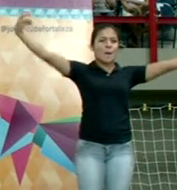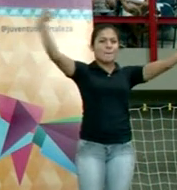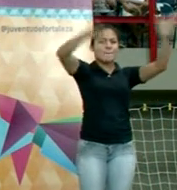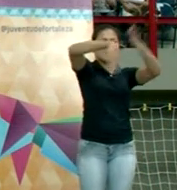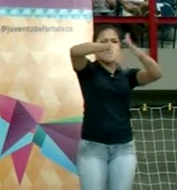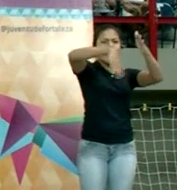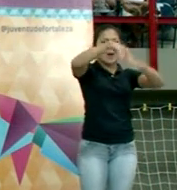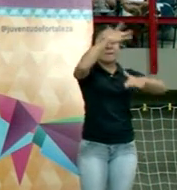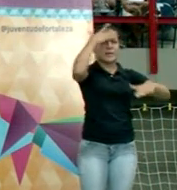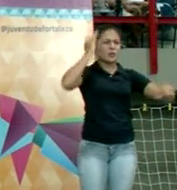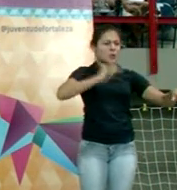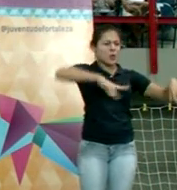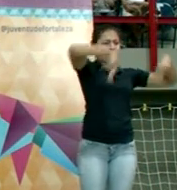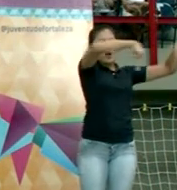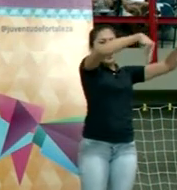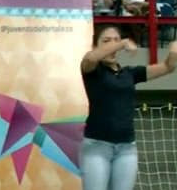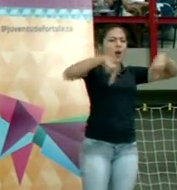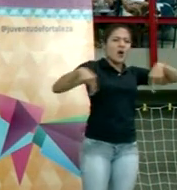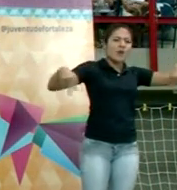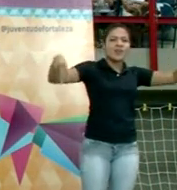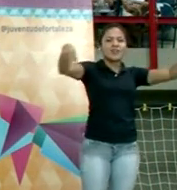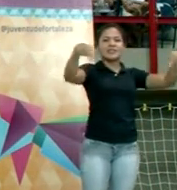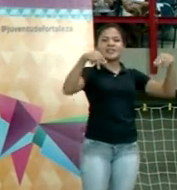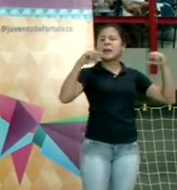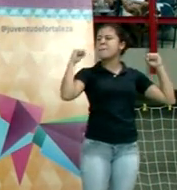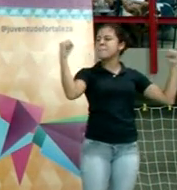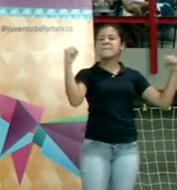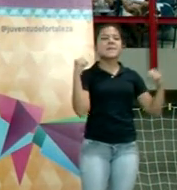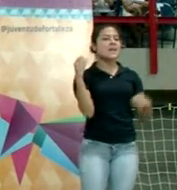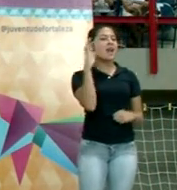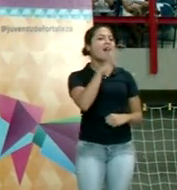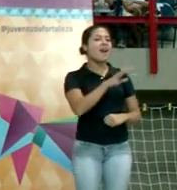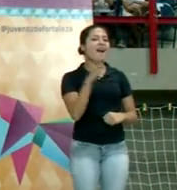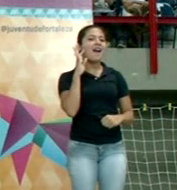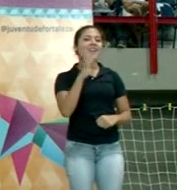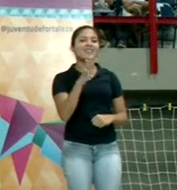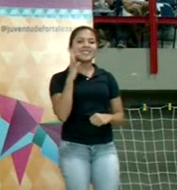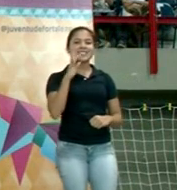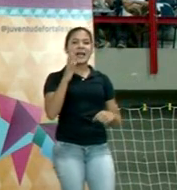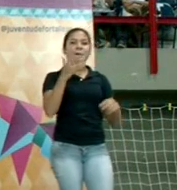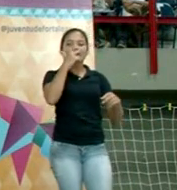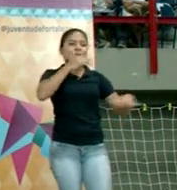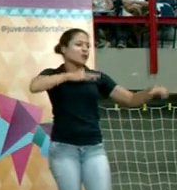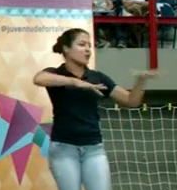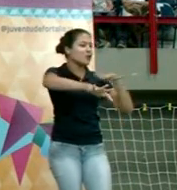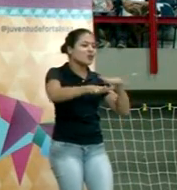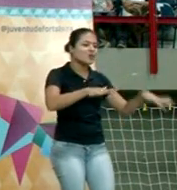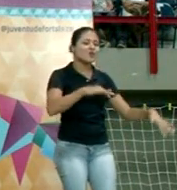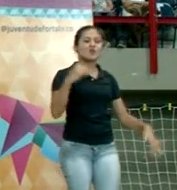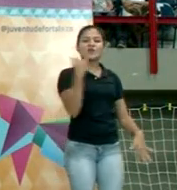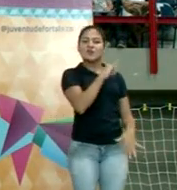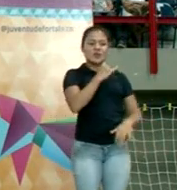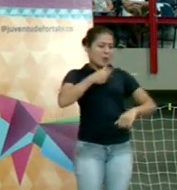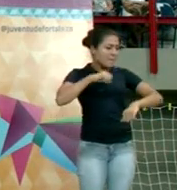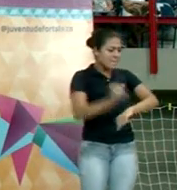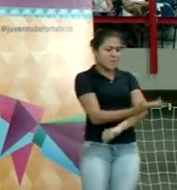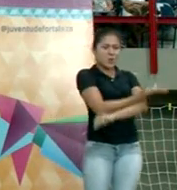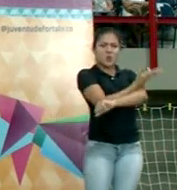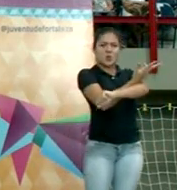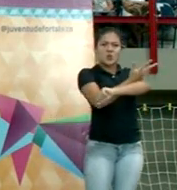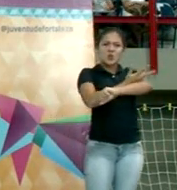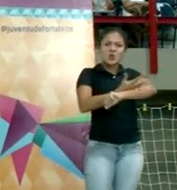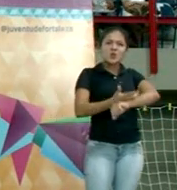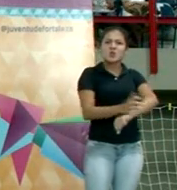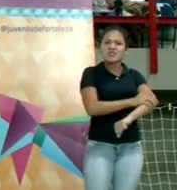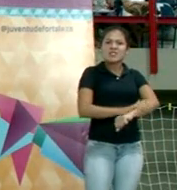a se arrepia e diz: caramba, foi massa, aquele anel superior todinho fazendo a vibração e tal. Chega, eu me arrepiei.